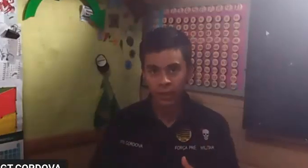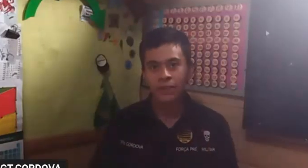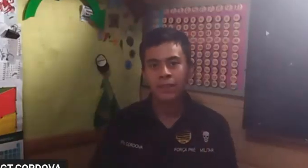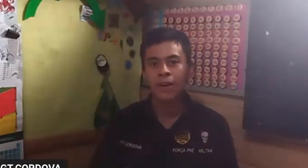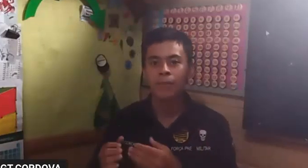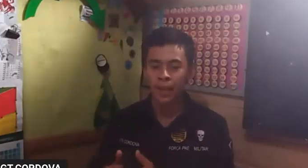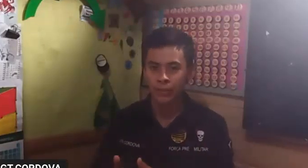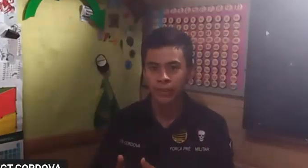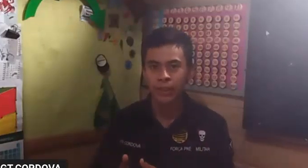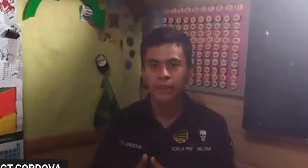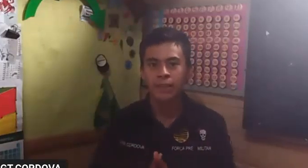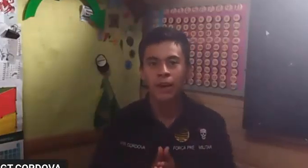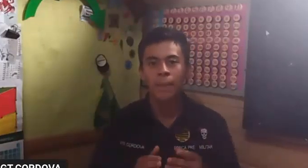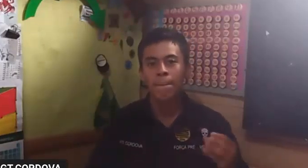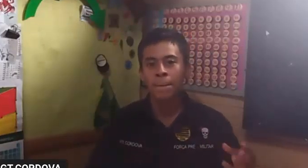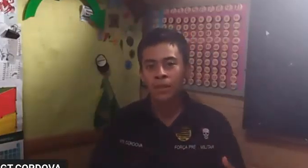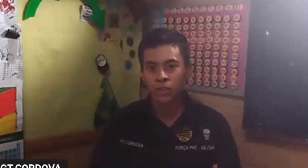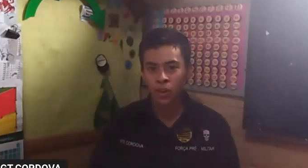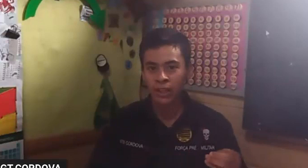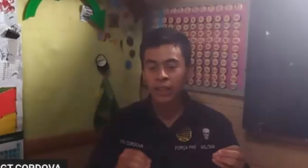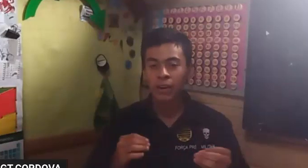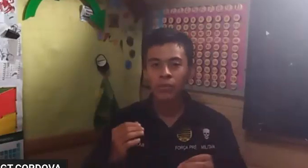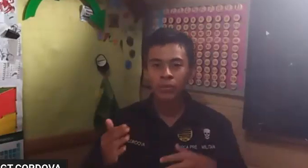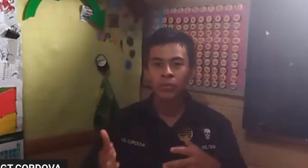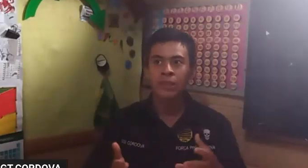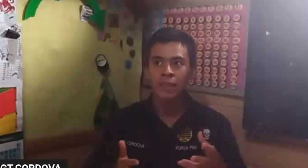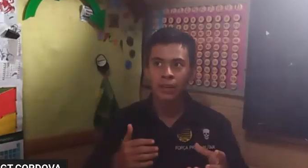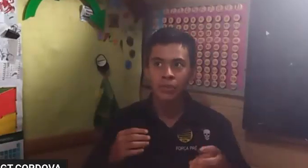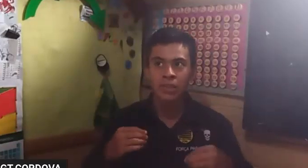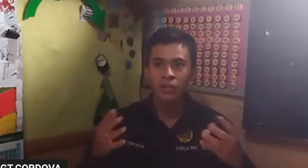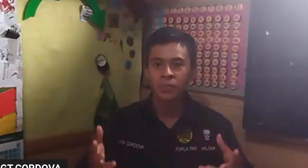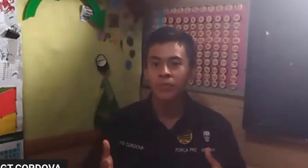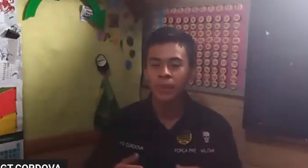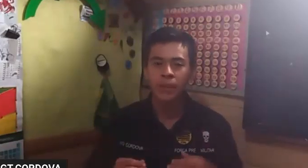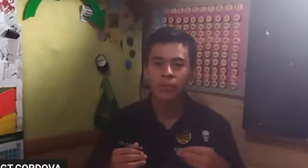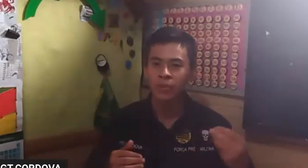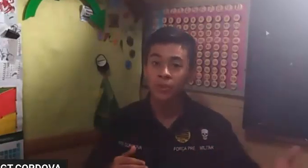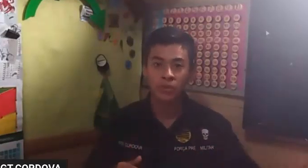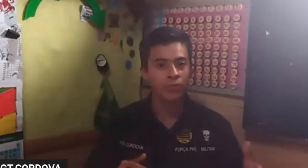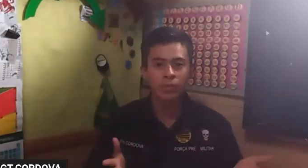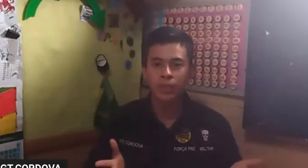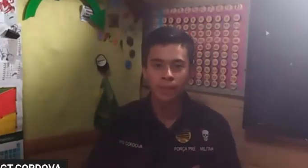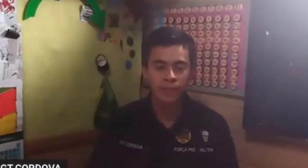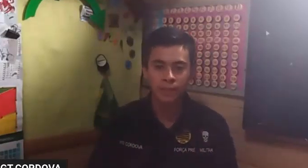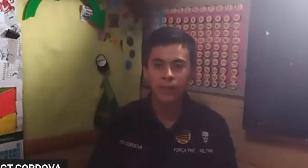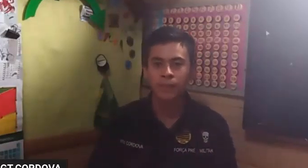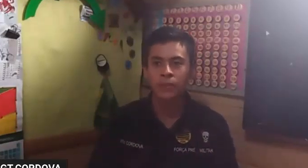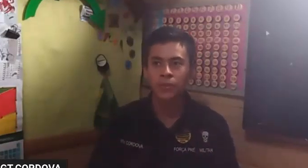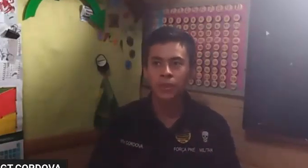considerado sinal? É considerado sinal. Só que não é considerado um sinal de movimento. É como se fosse um filme que está passando para aquela pessoa que